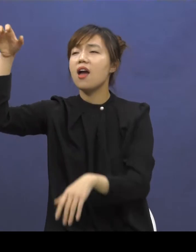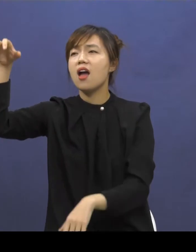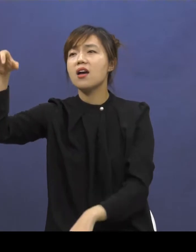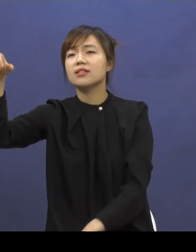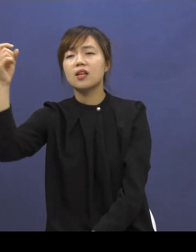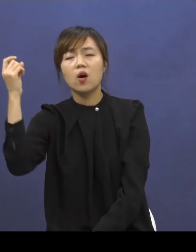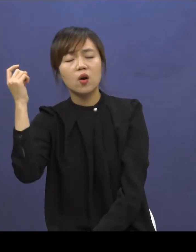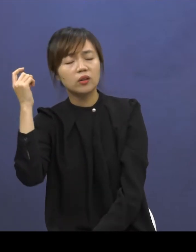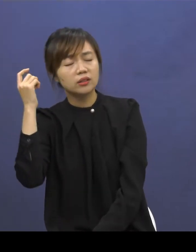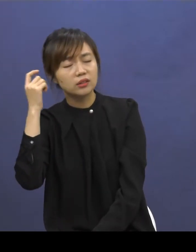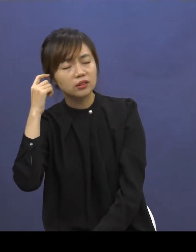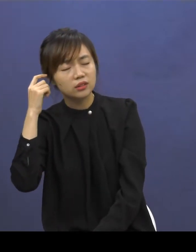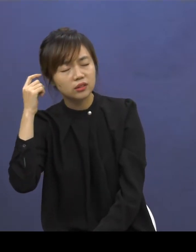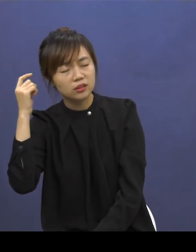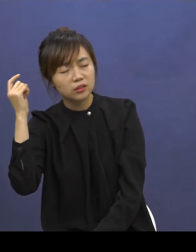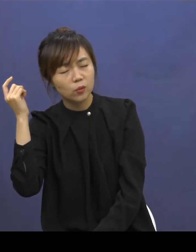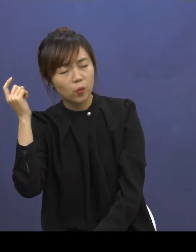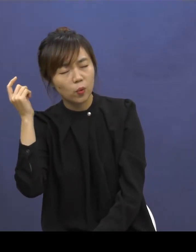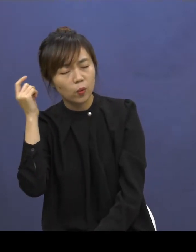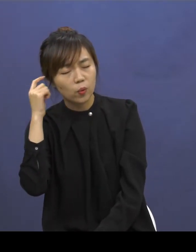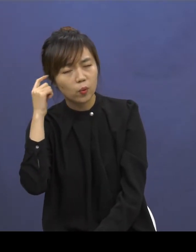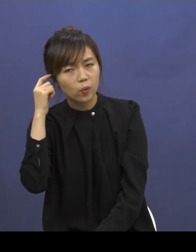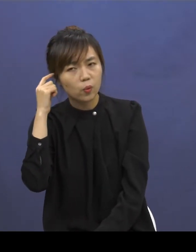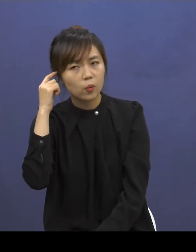하늘에서 듣고